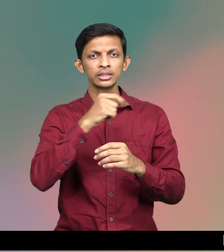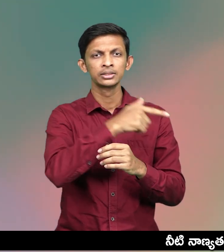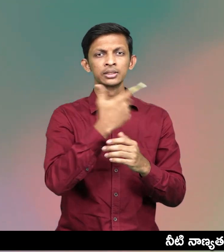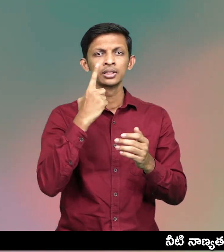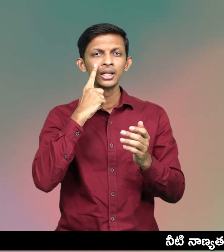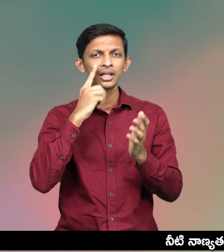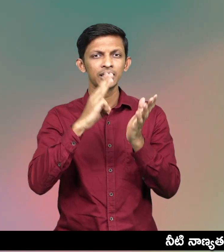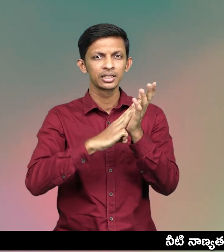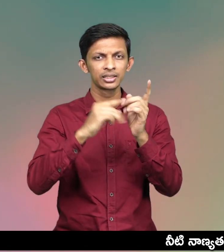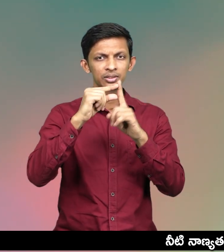నీటి నాణ్యతను మెరుగుపరచడం.